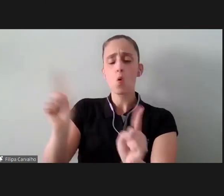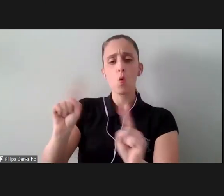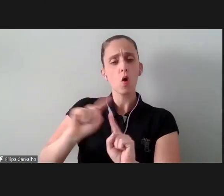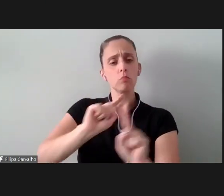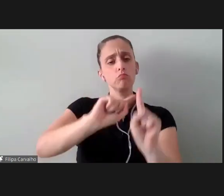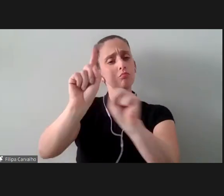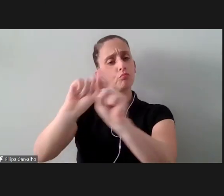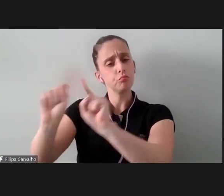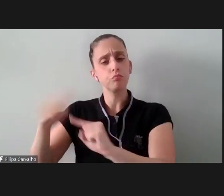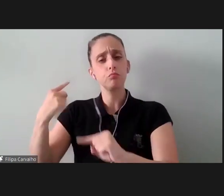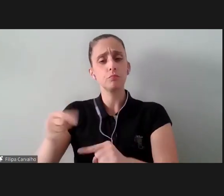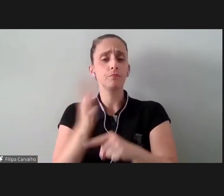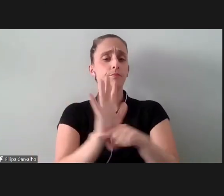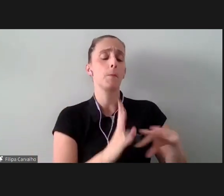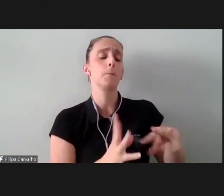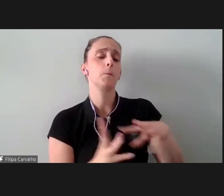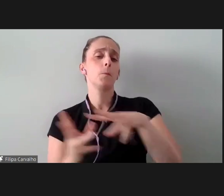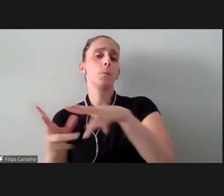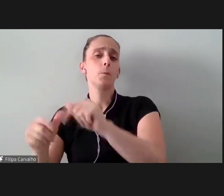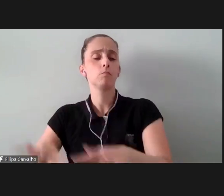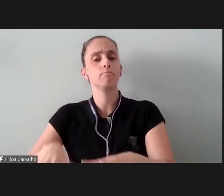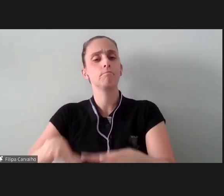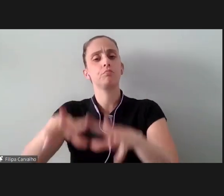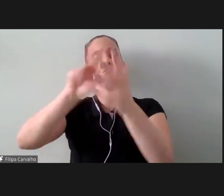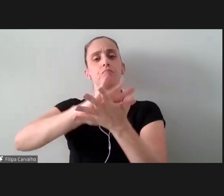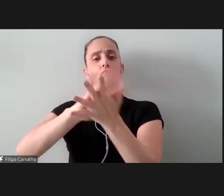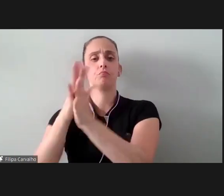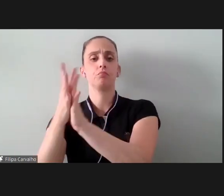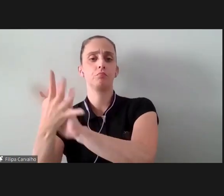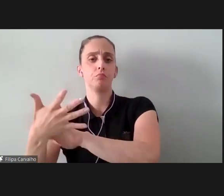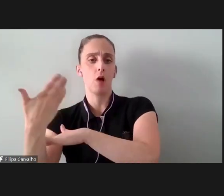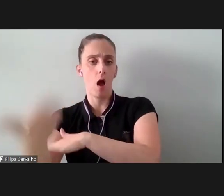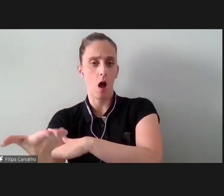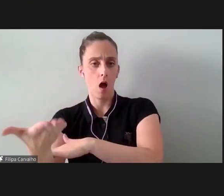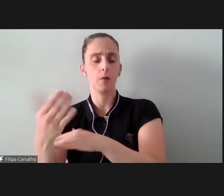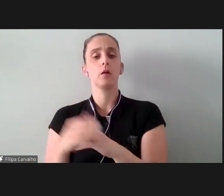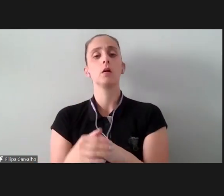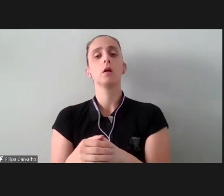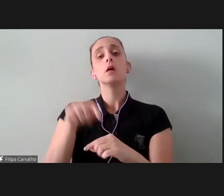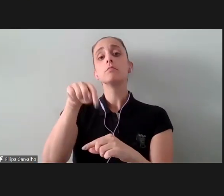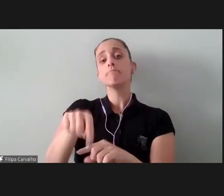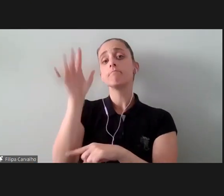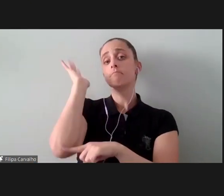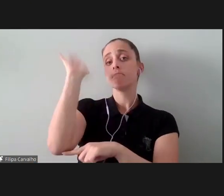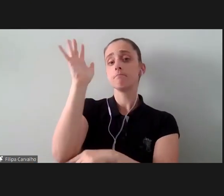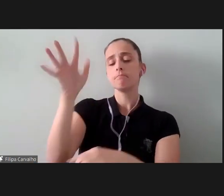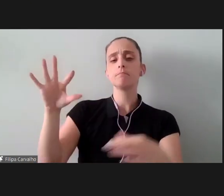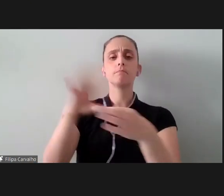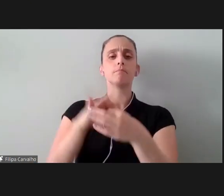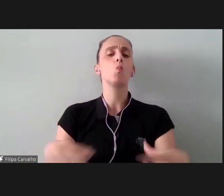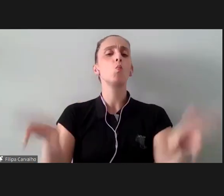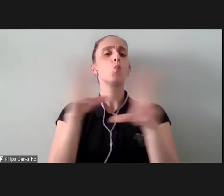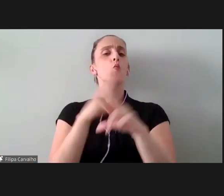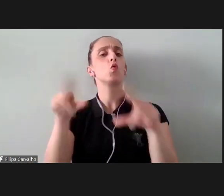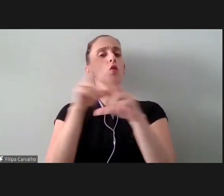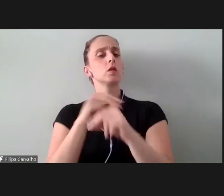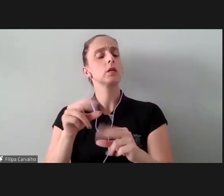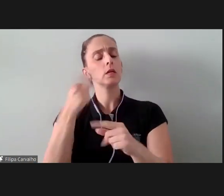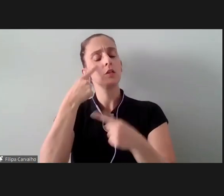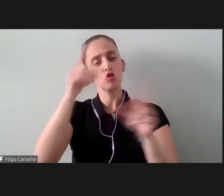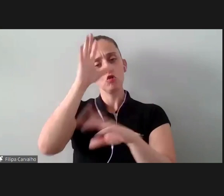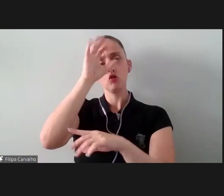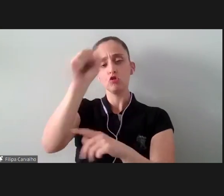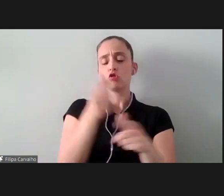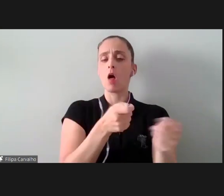mundo em constante mudança e transformação. O tema deste webinar enquadra-se na modernização do Estado e da administração